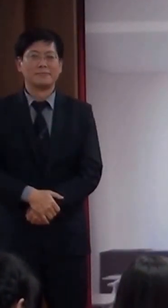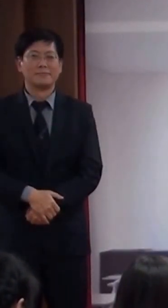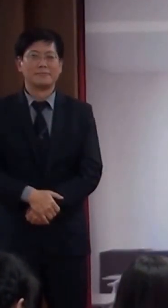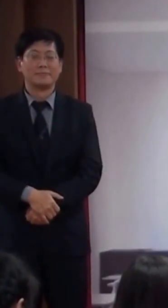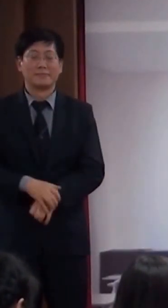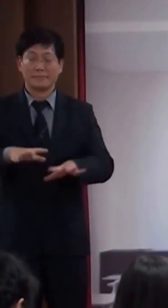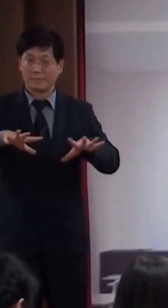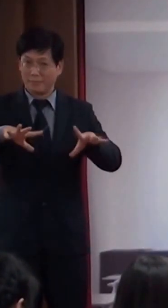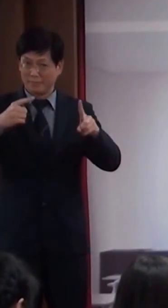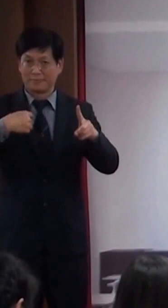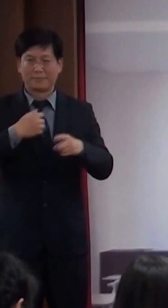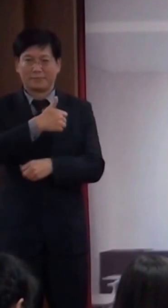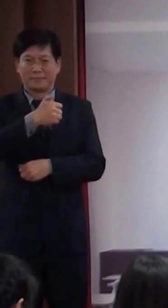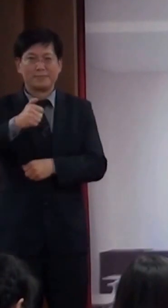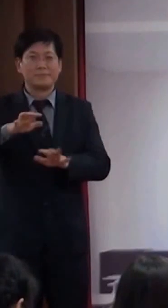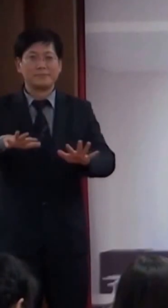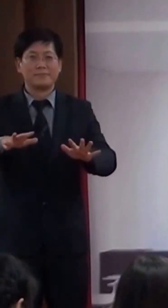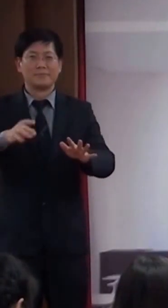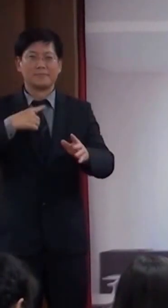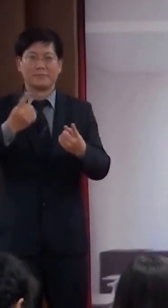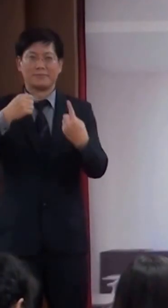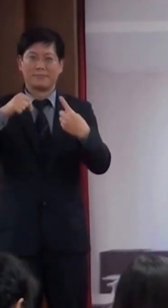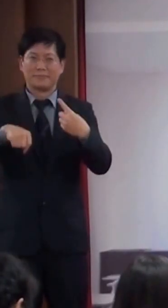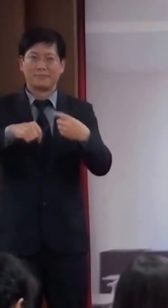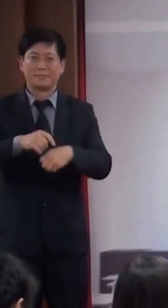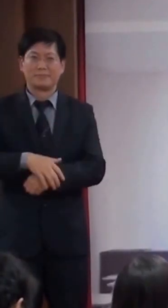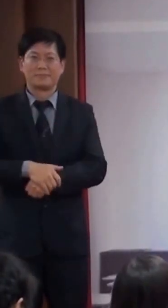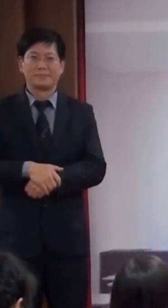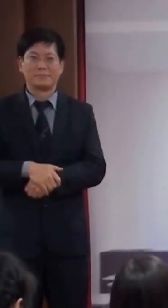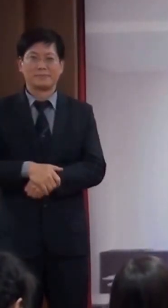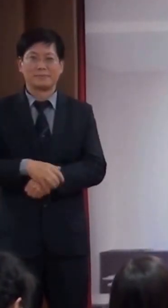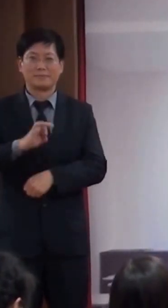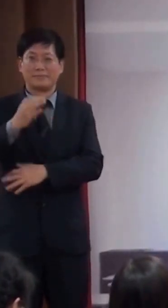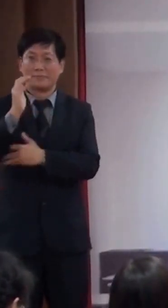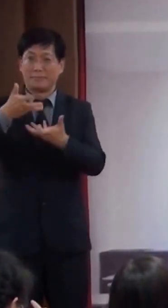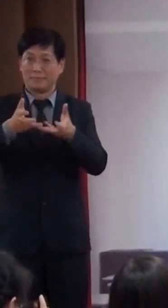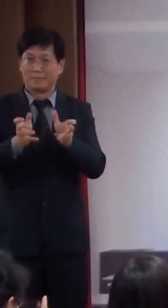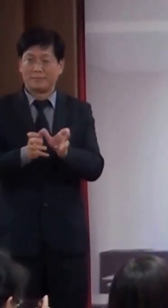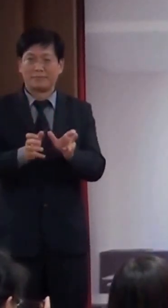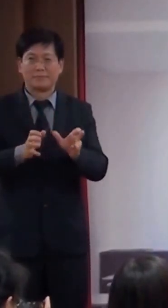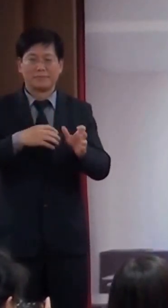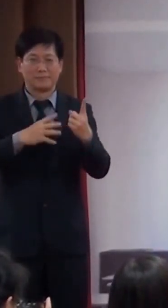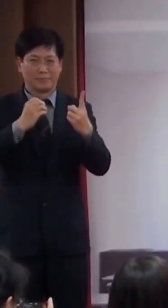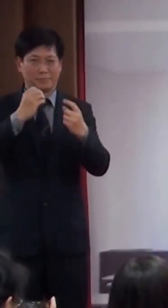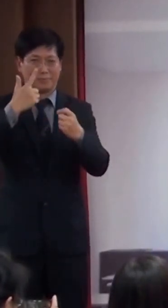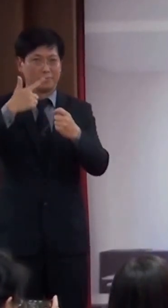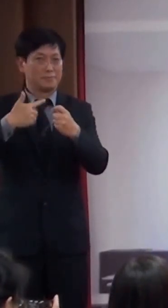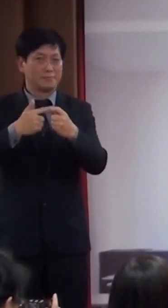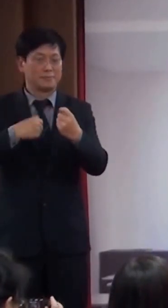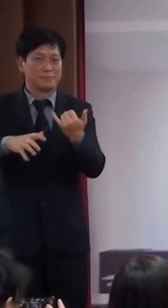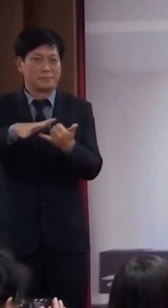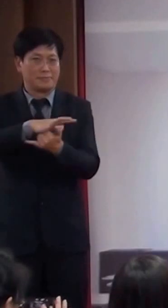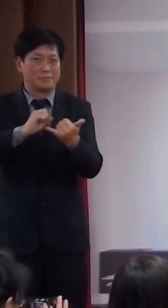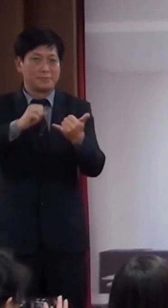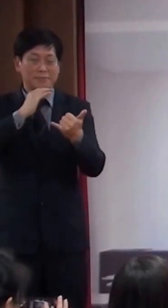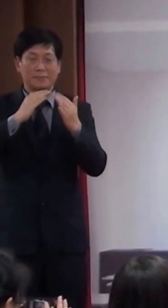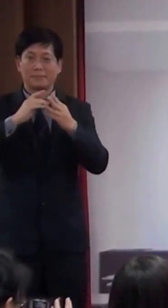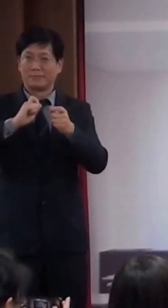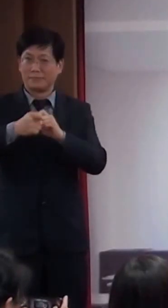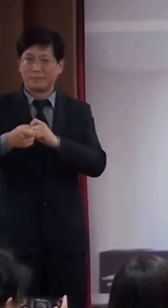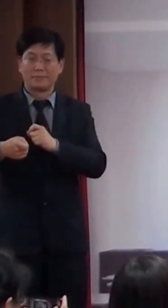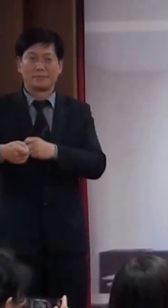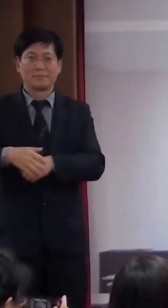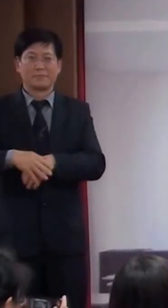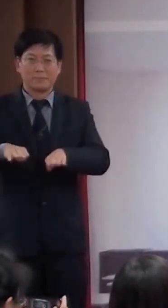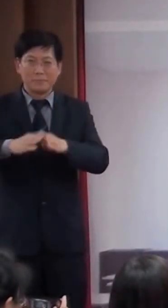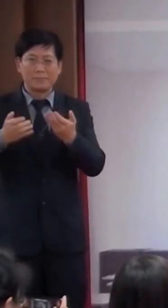好。 首先呢，感谢各位呢莅临今天我们财政部呢106年全国性的房屋税